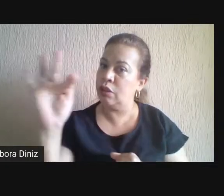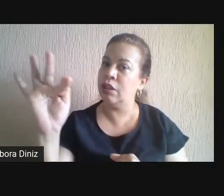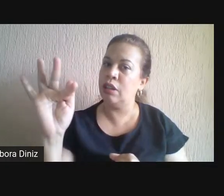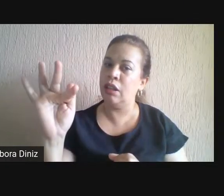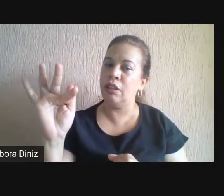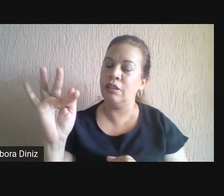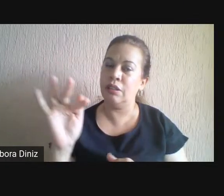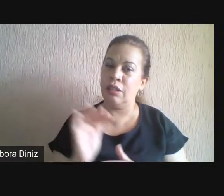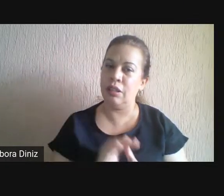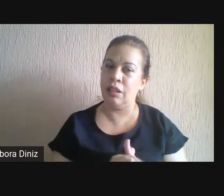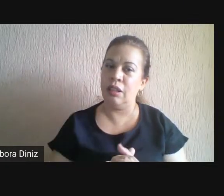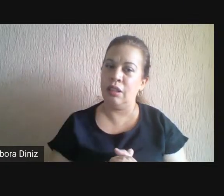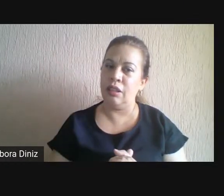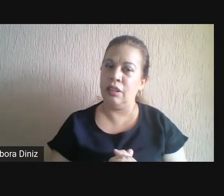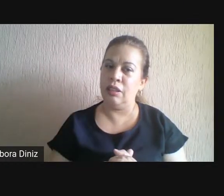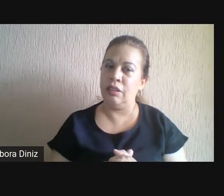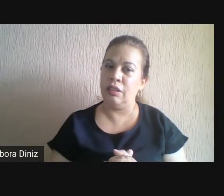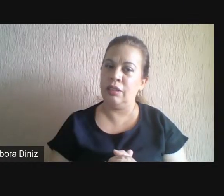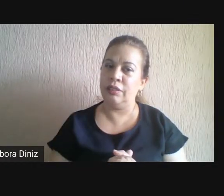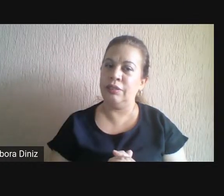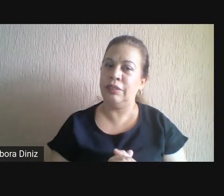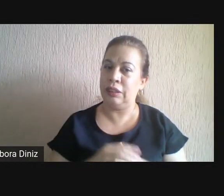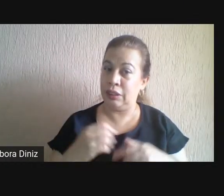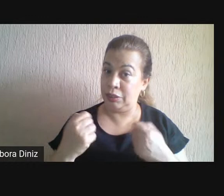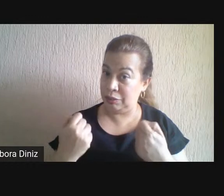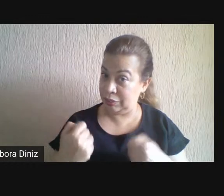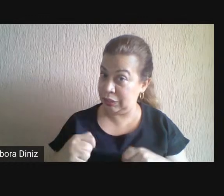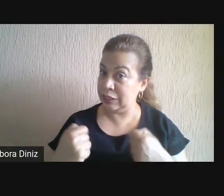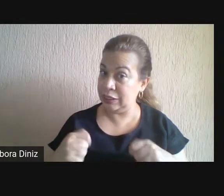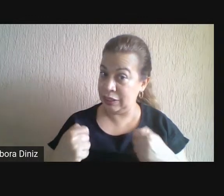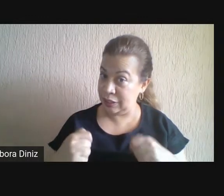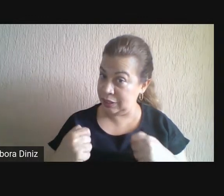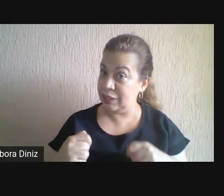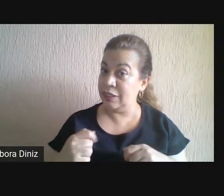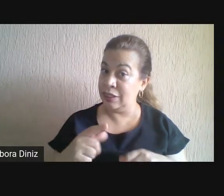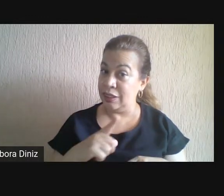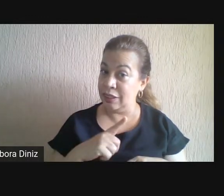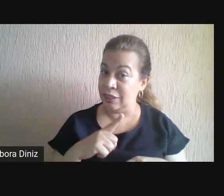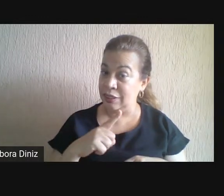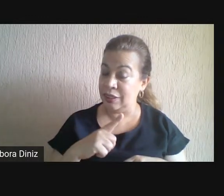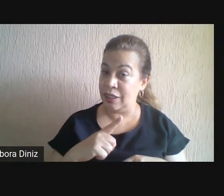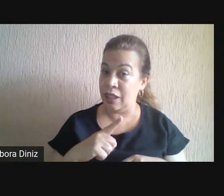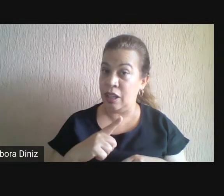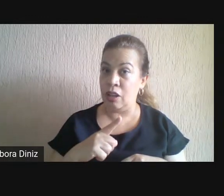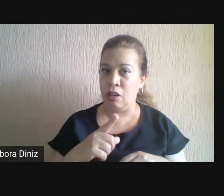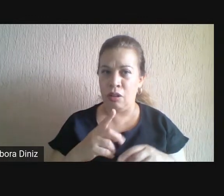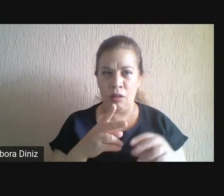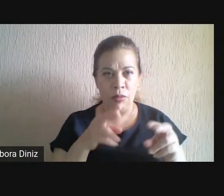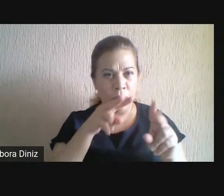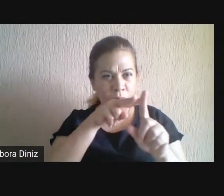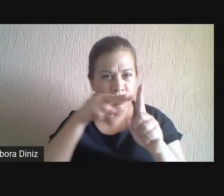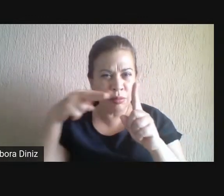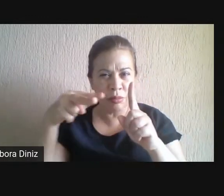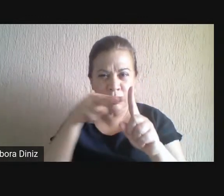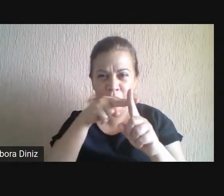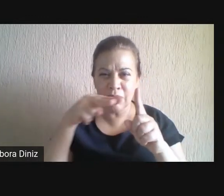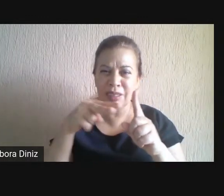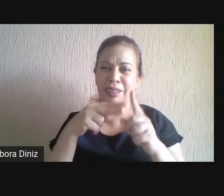no sentido de mostrar que eles têm, sim, uma concepção